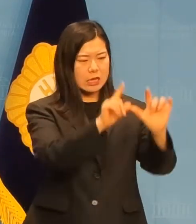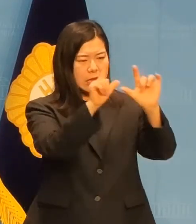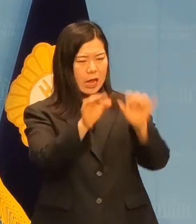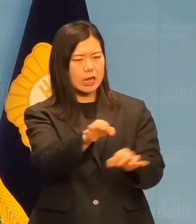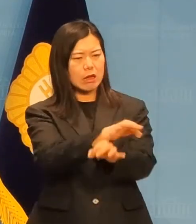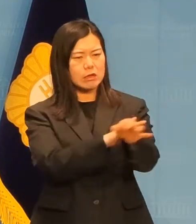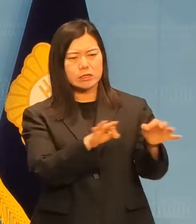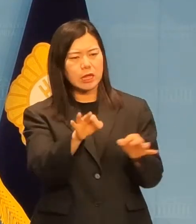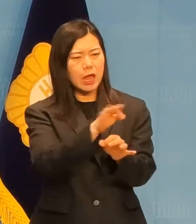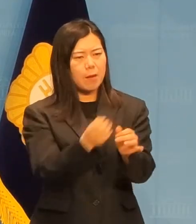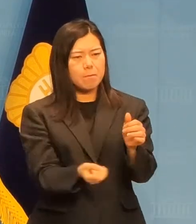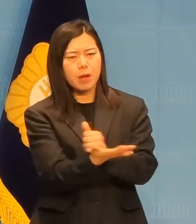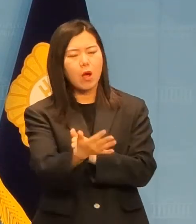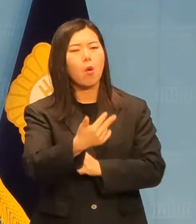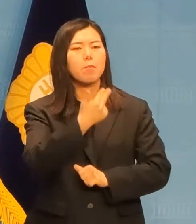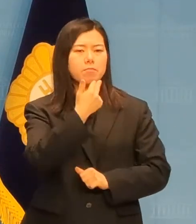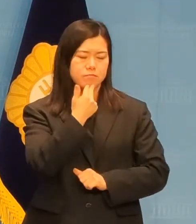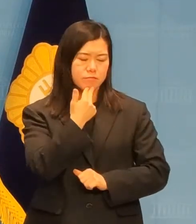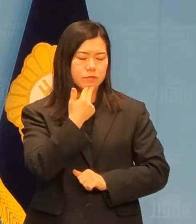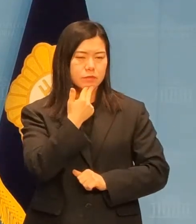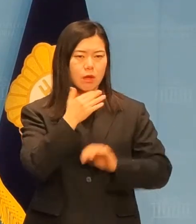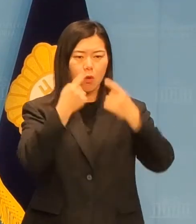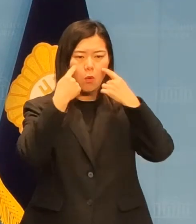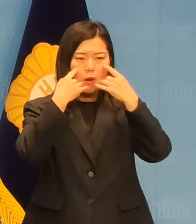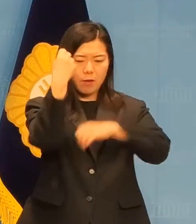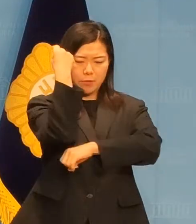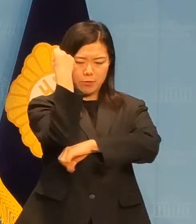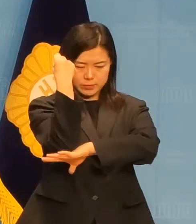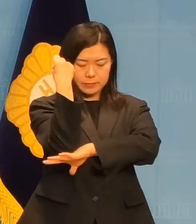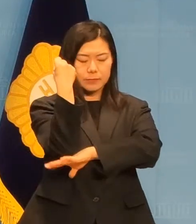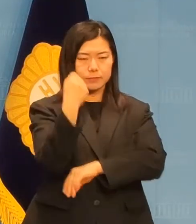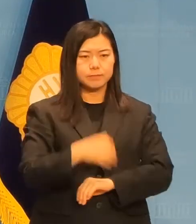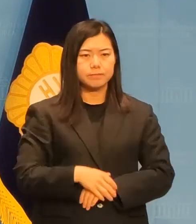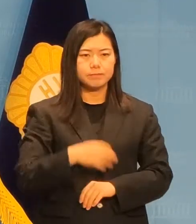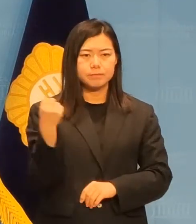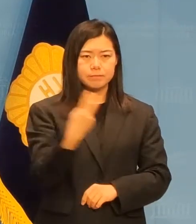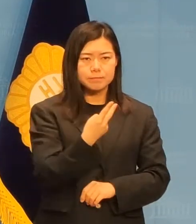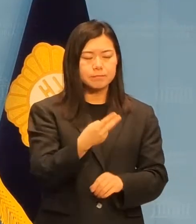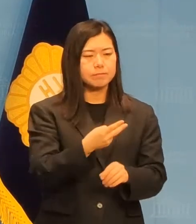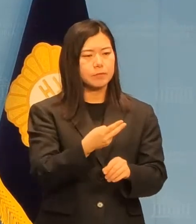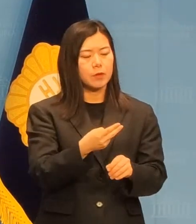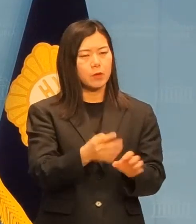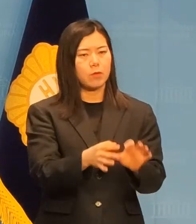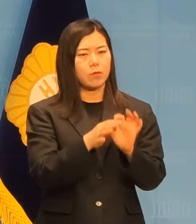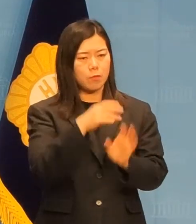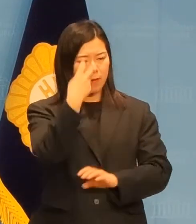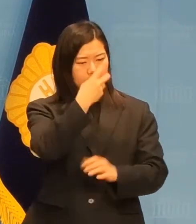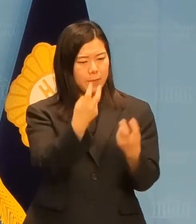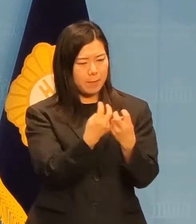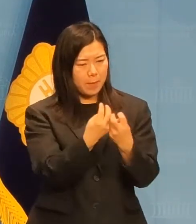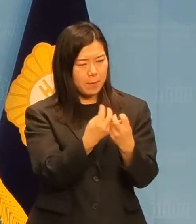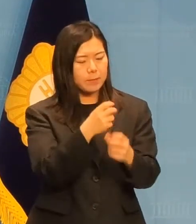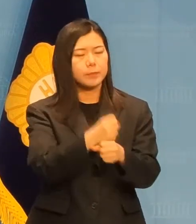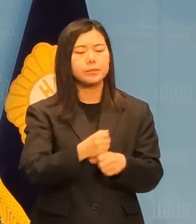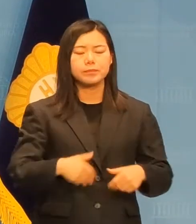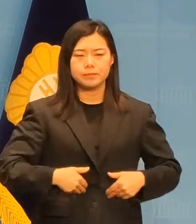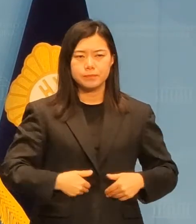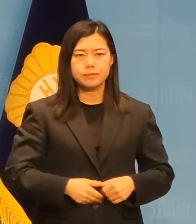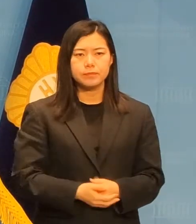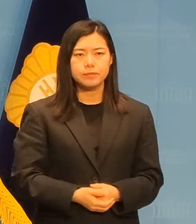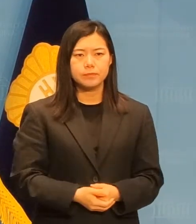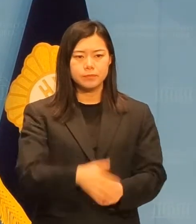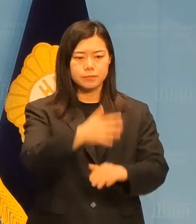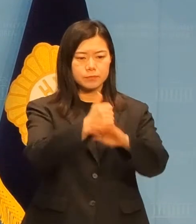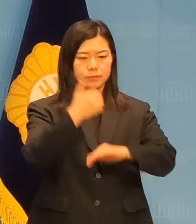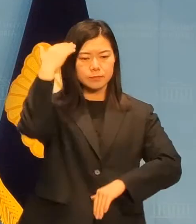전이되지 않도록 하는 명확한 원칙과 관리 체계를 세우는 데 있습니다. 결국